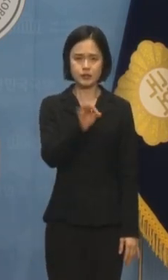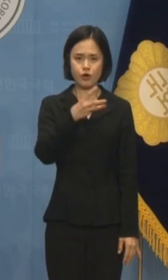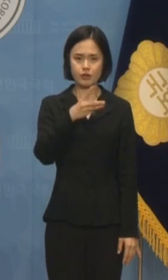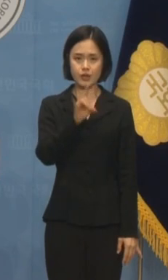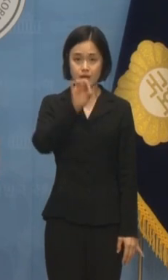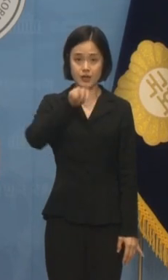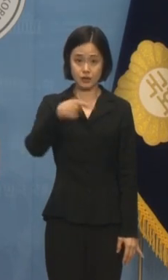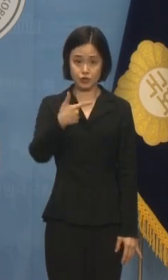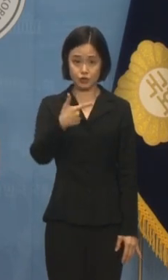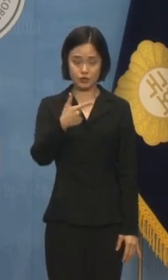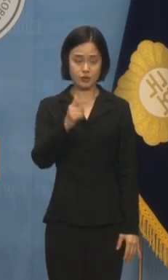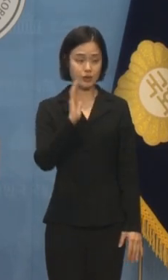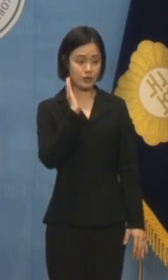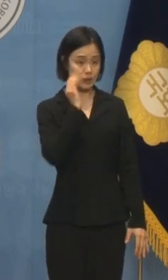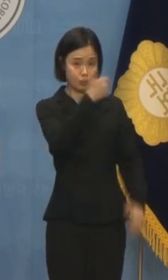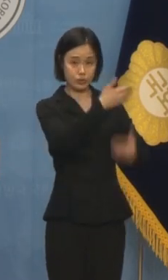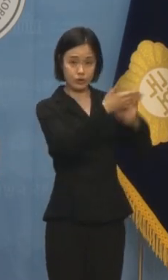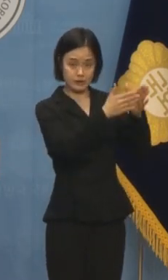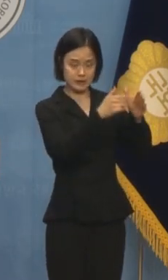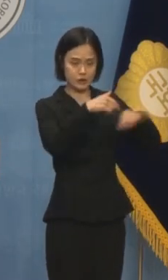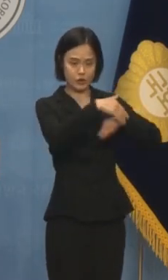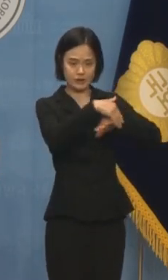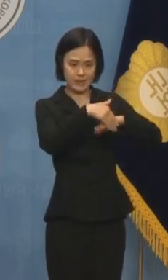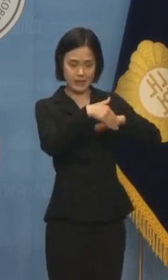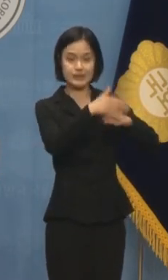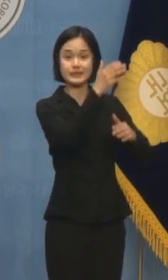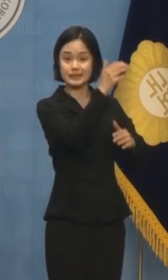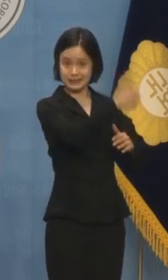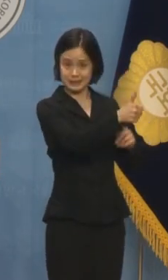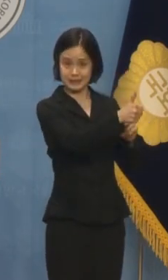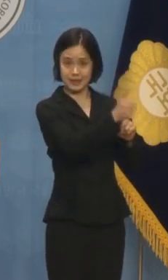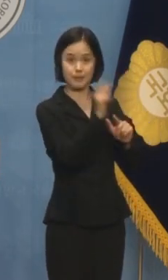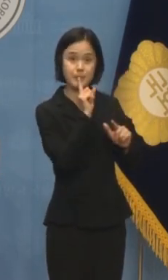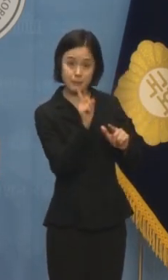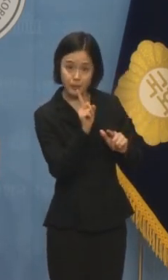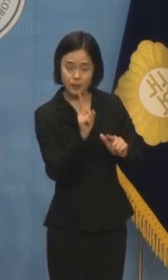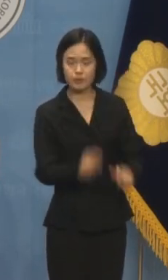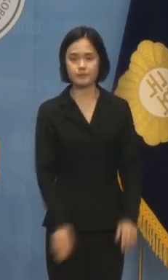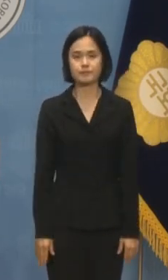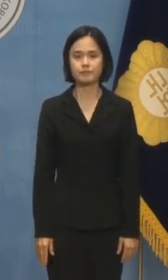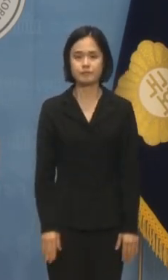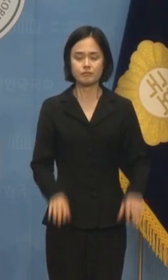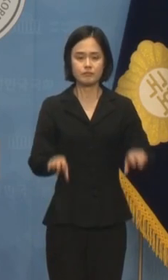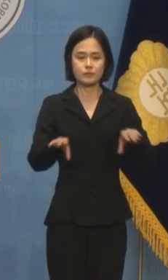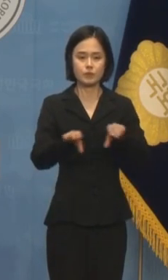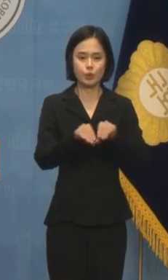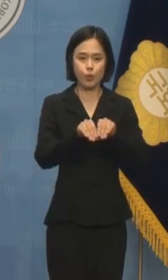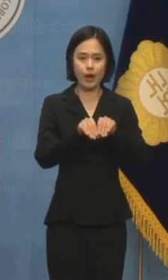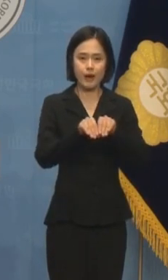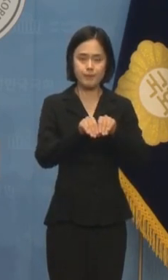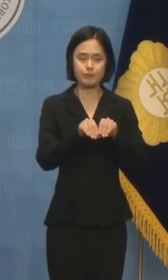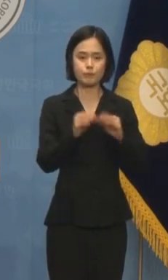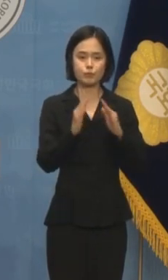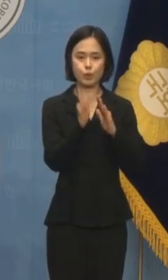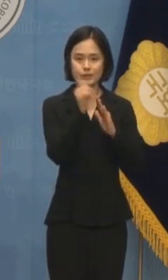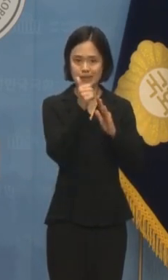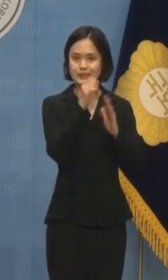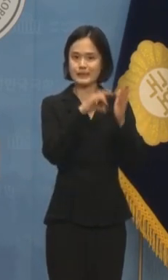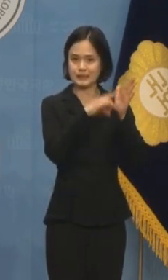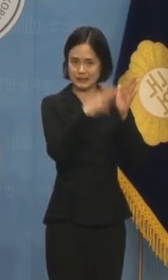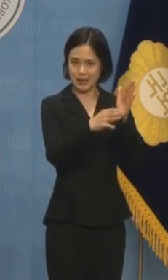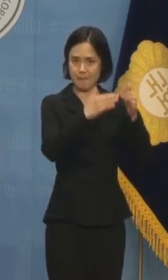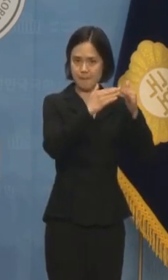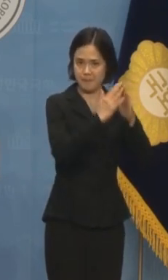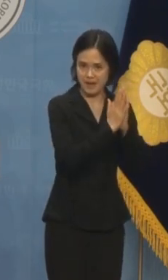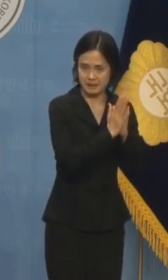실장이 직접 방송에 나와서 종합부동산세 사실상 폐지 상속세 완화 금융